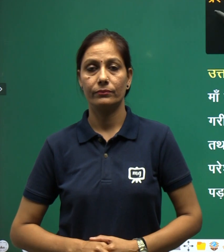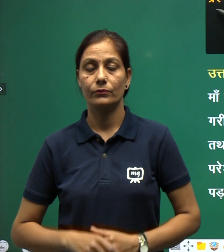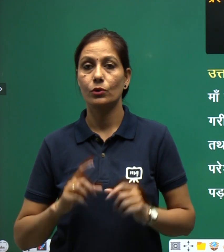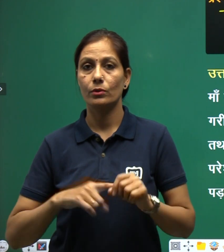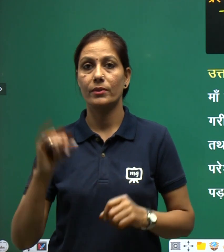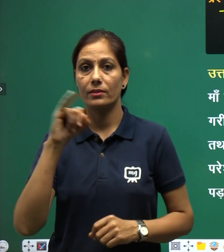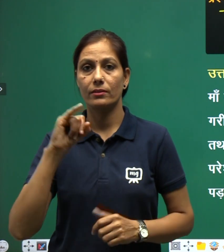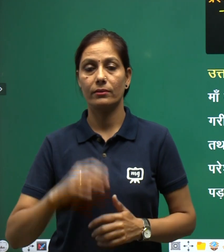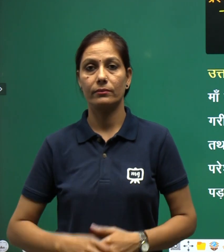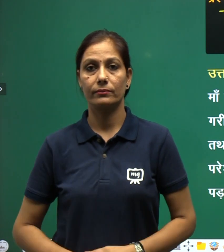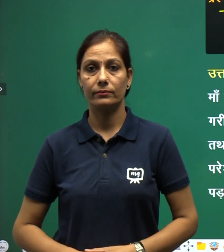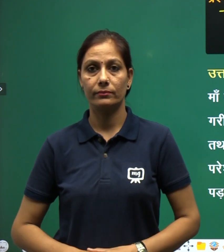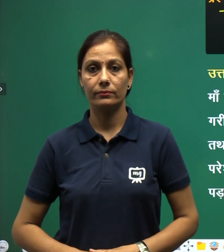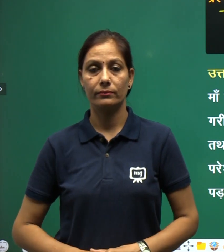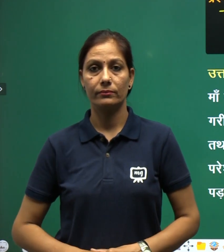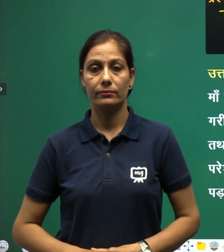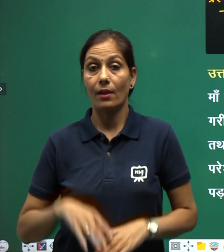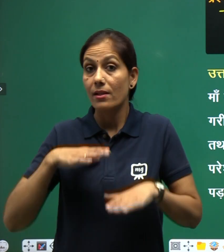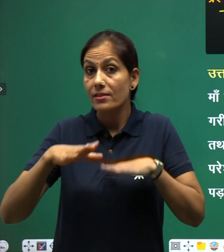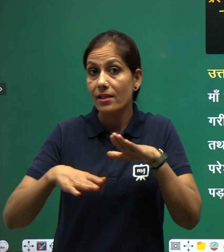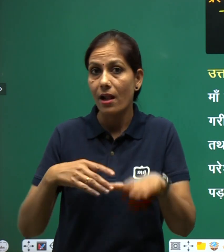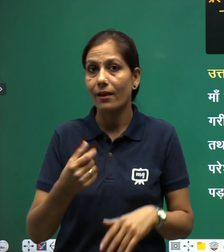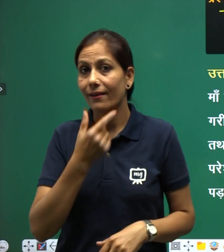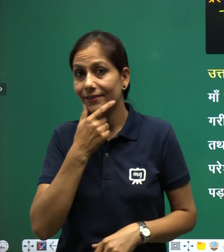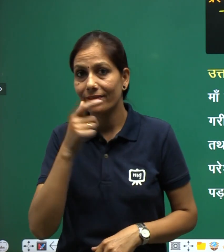प्रश्न 6, चार्ली को